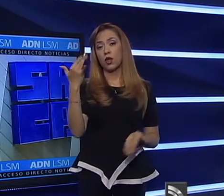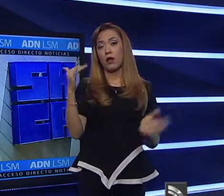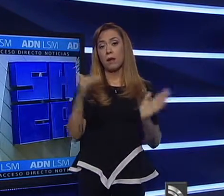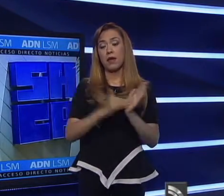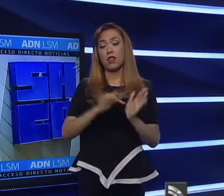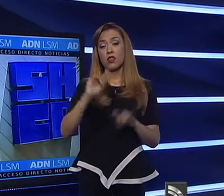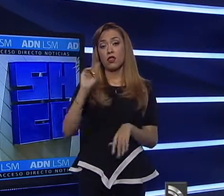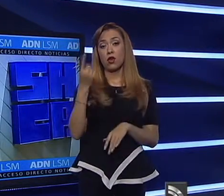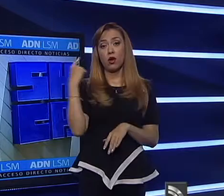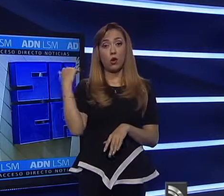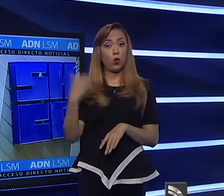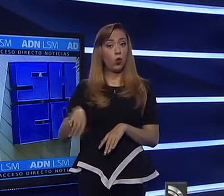$250,000.